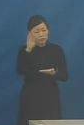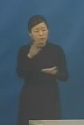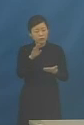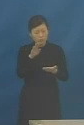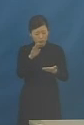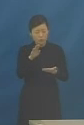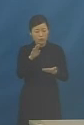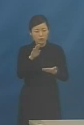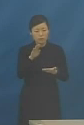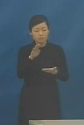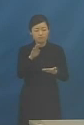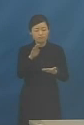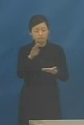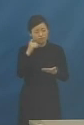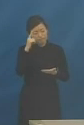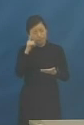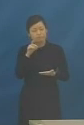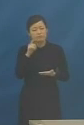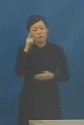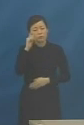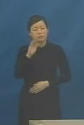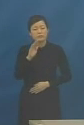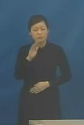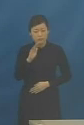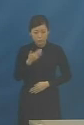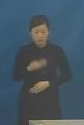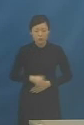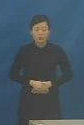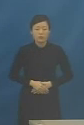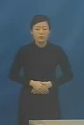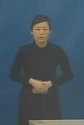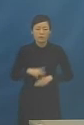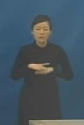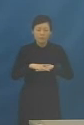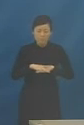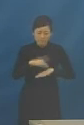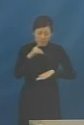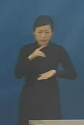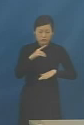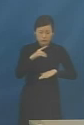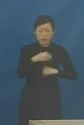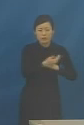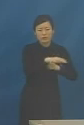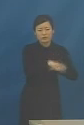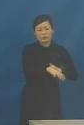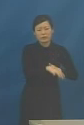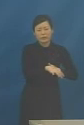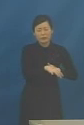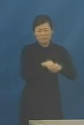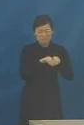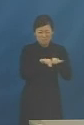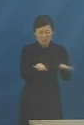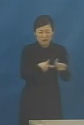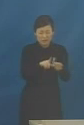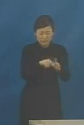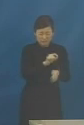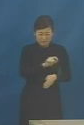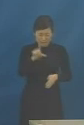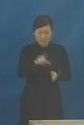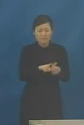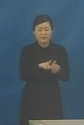の地方団体我々保健所抱えているところではですねまずは保健所はパンクしますそれが結局え